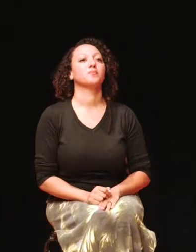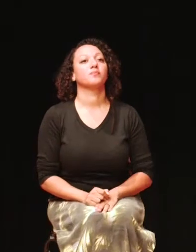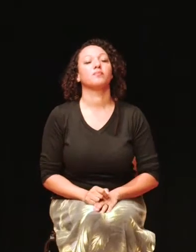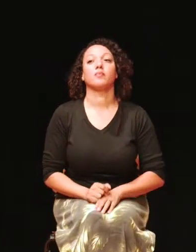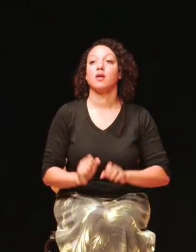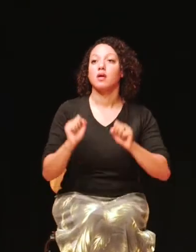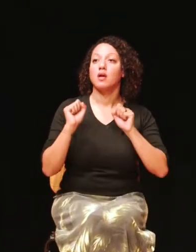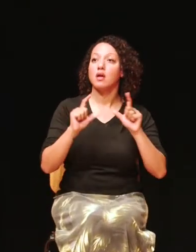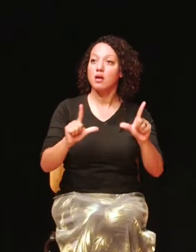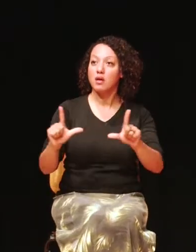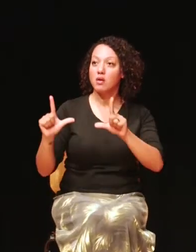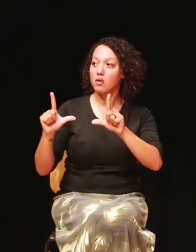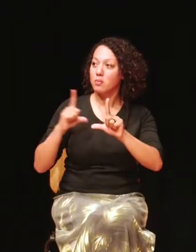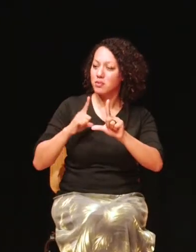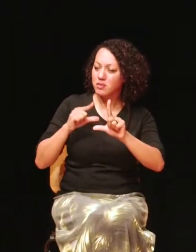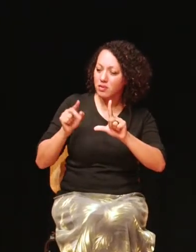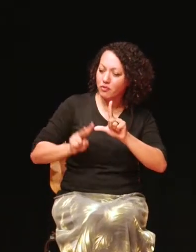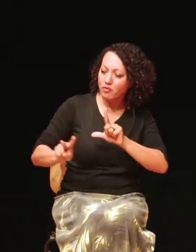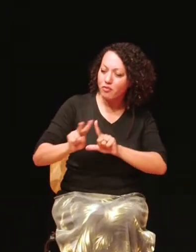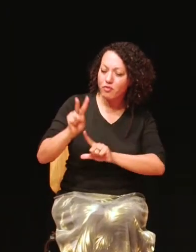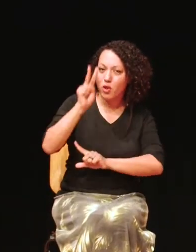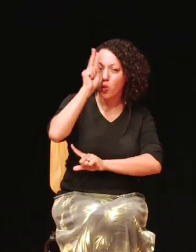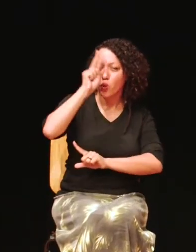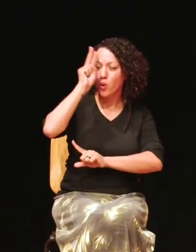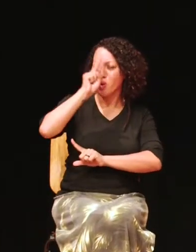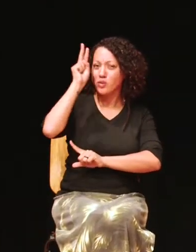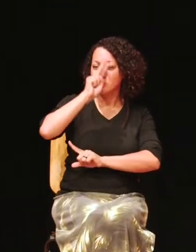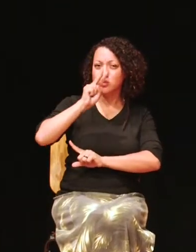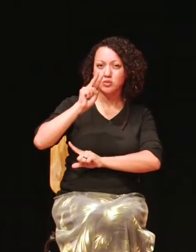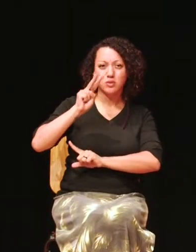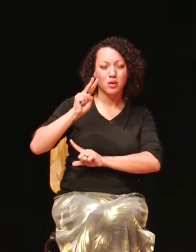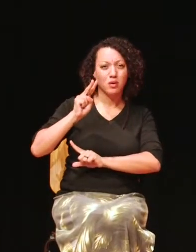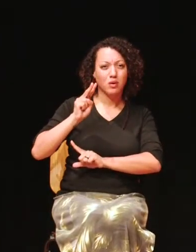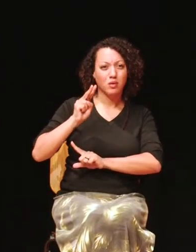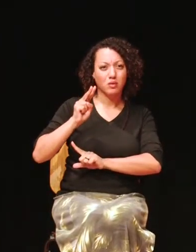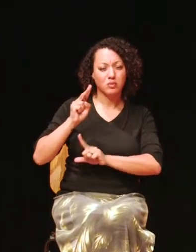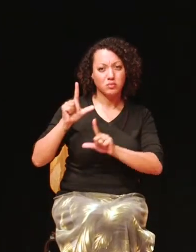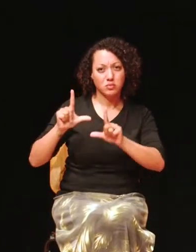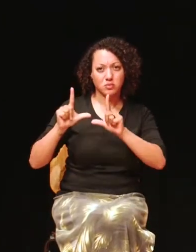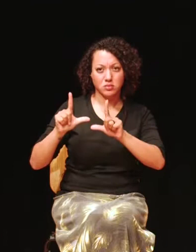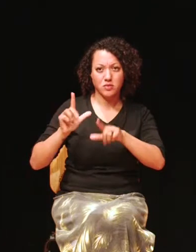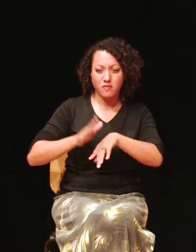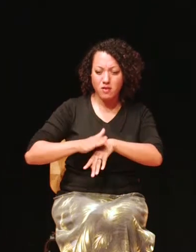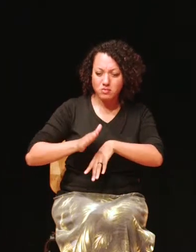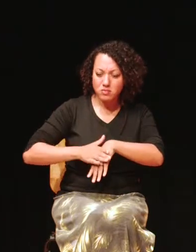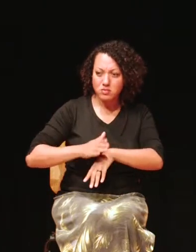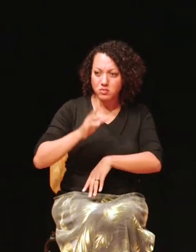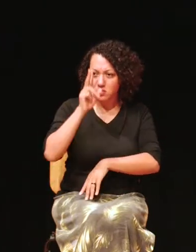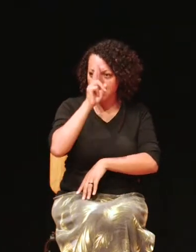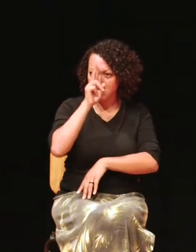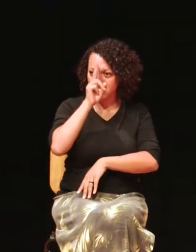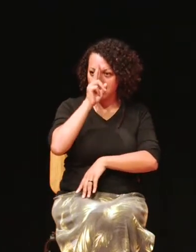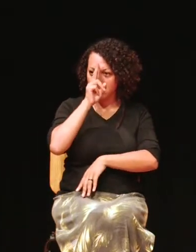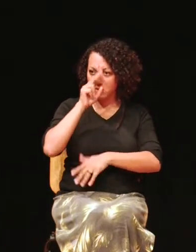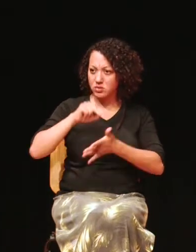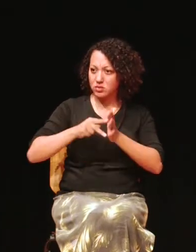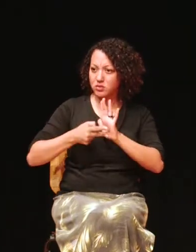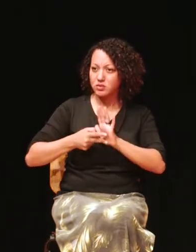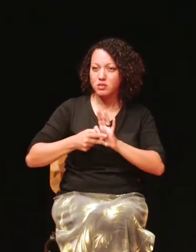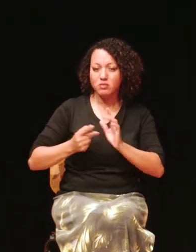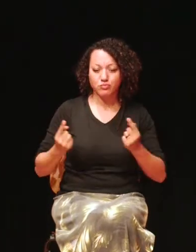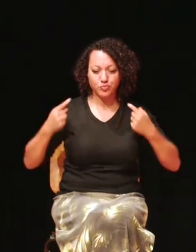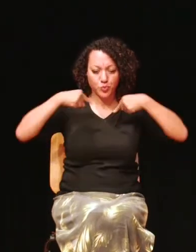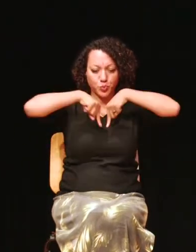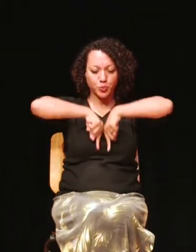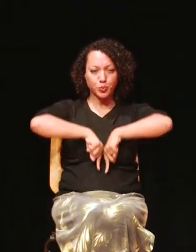as obras têm um valor histórico, elas como são história, fazer história é como fazer